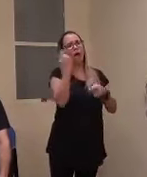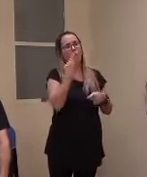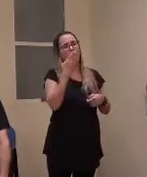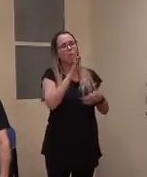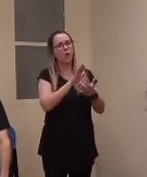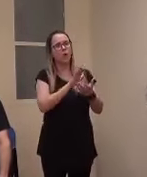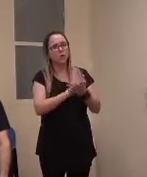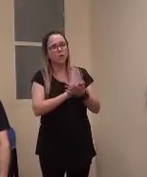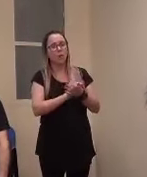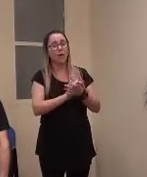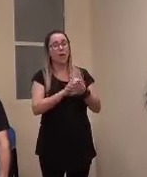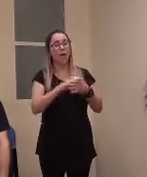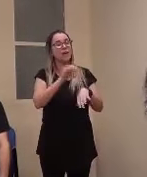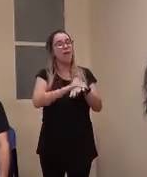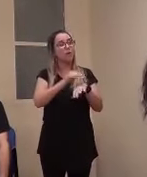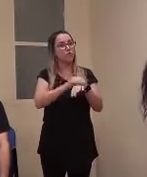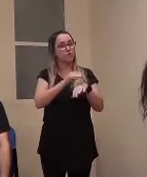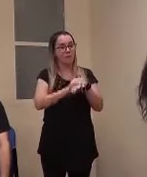institucional